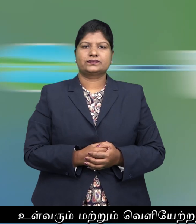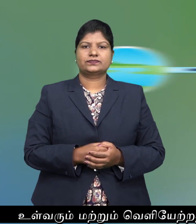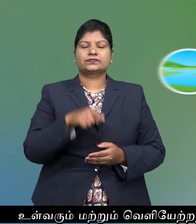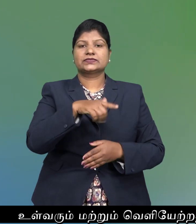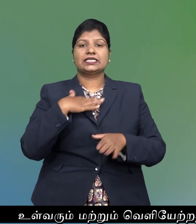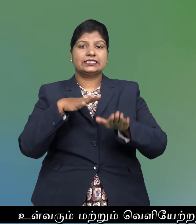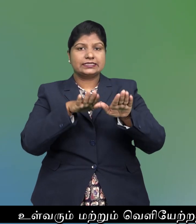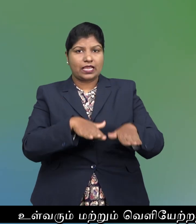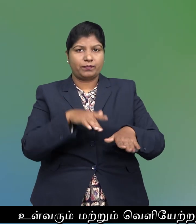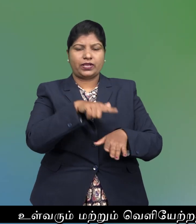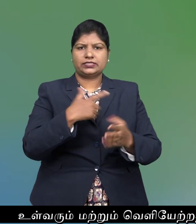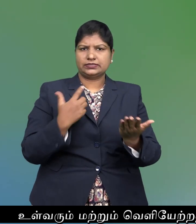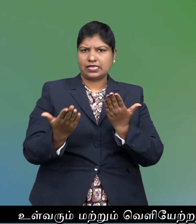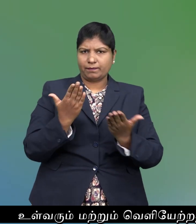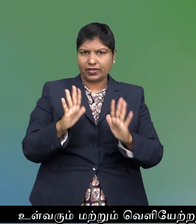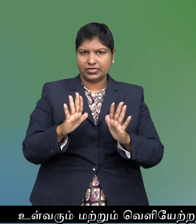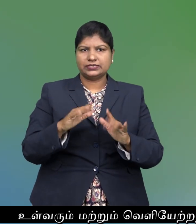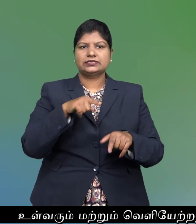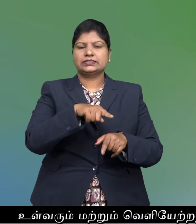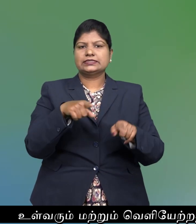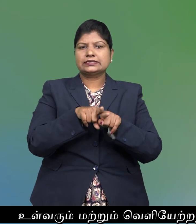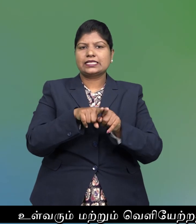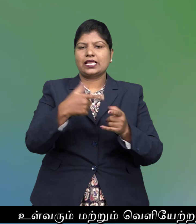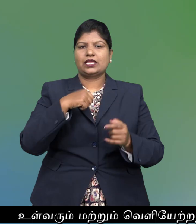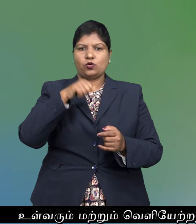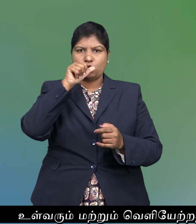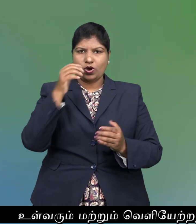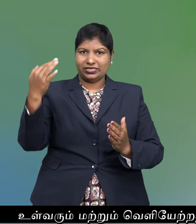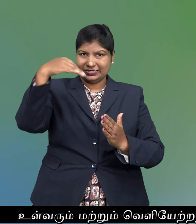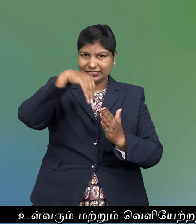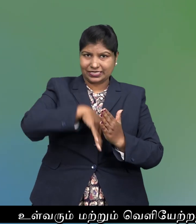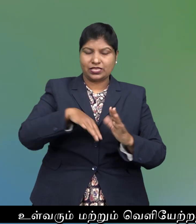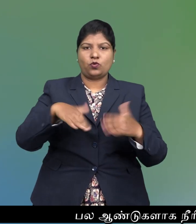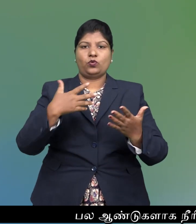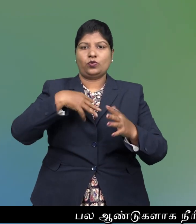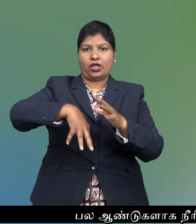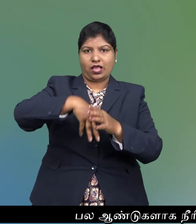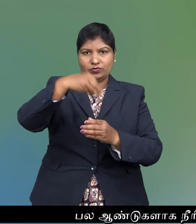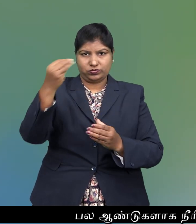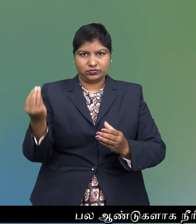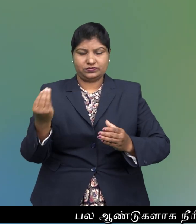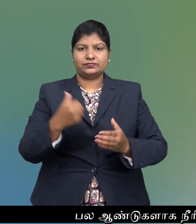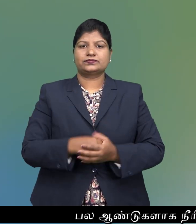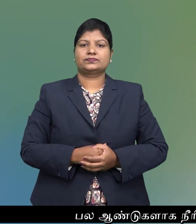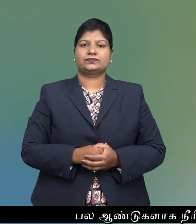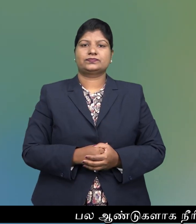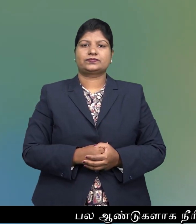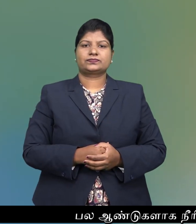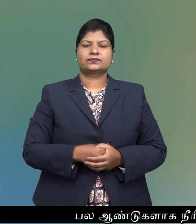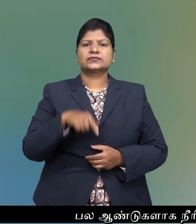உள்வரும் மற்றும் வெளியேற்றத்தின் ஒப்பீட்டு விகிதங்களைப் பொறுத்து பல ஆண்டுகளாக நீரின்